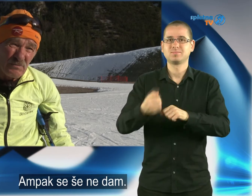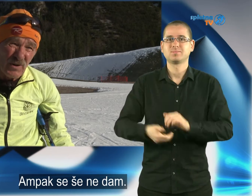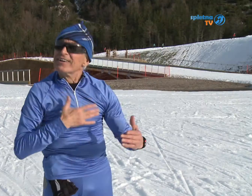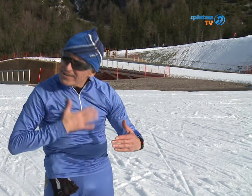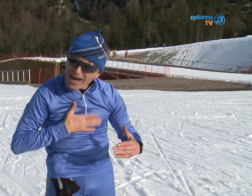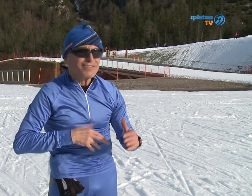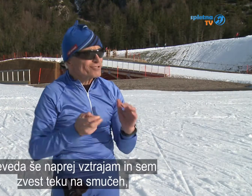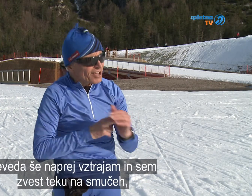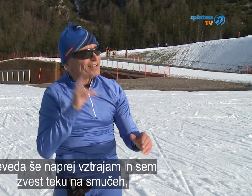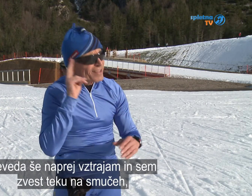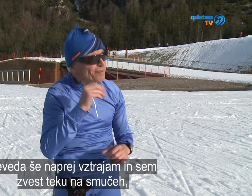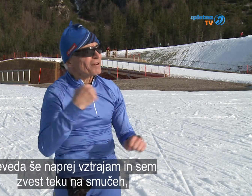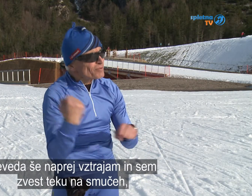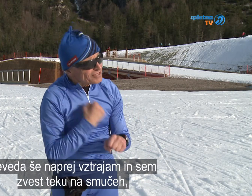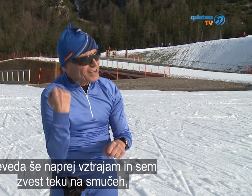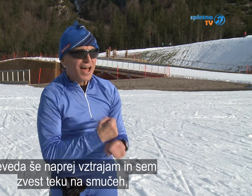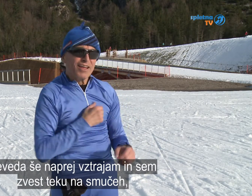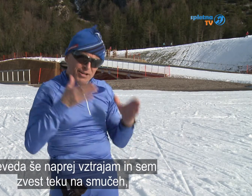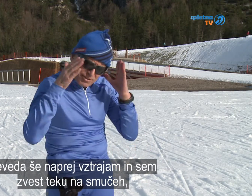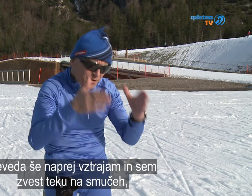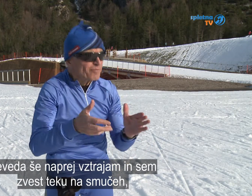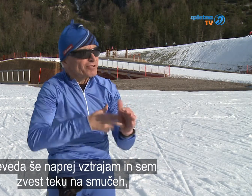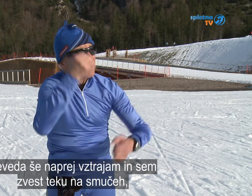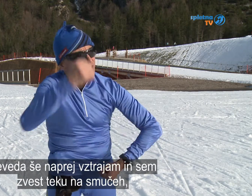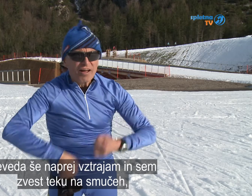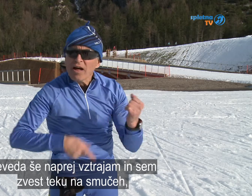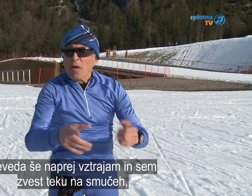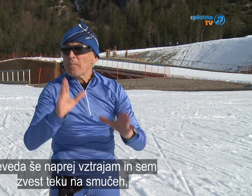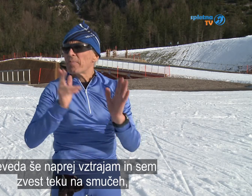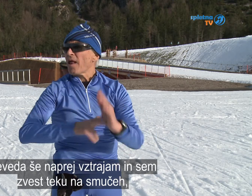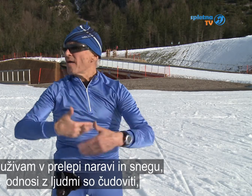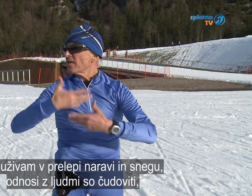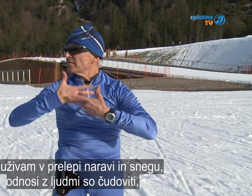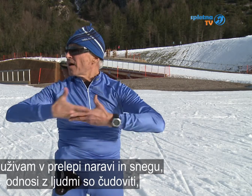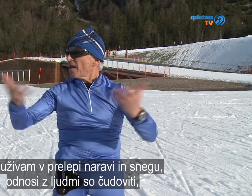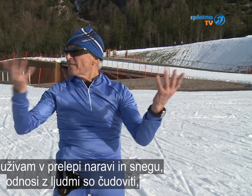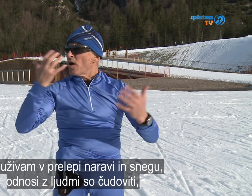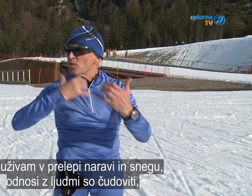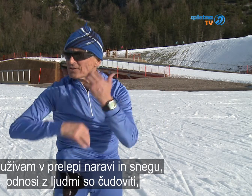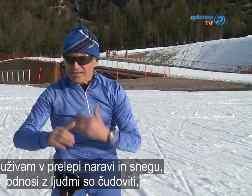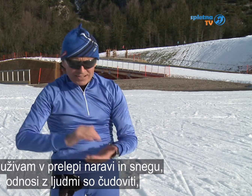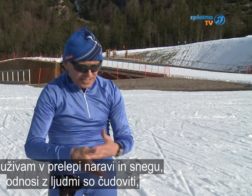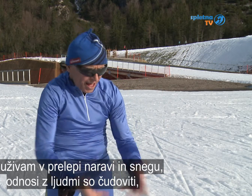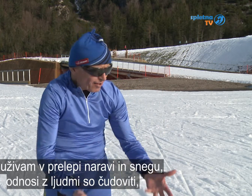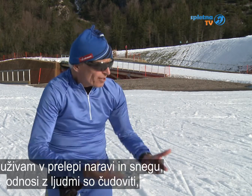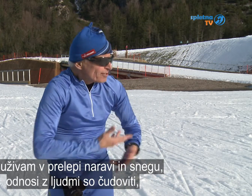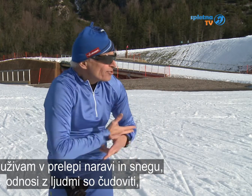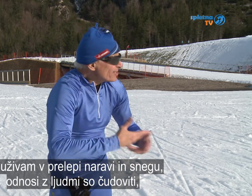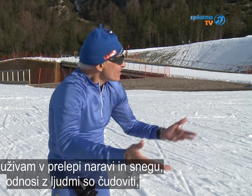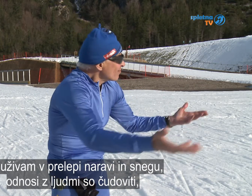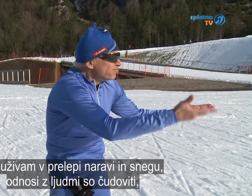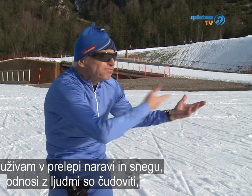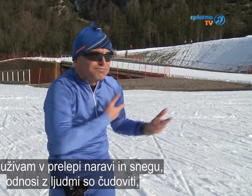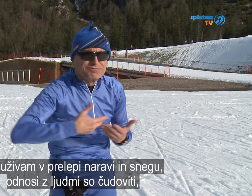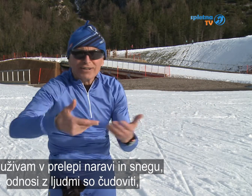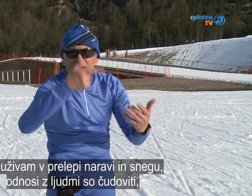dam. In želim jih posnemati in vztrajati še naprej in upam, da bom še dolgo let tekel. Še posebno